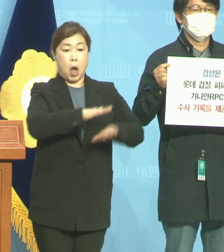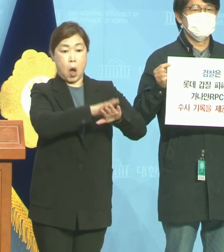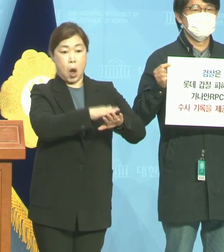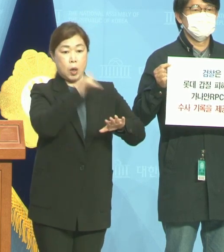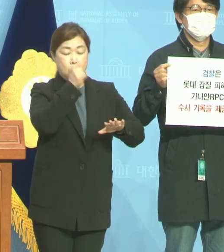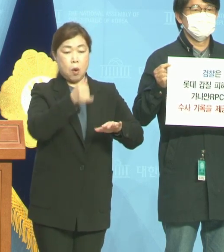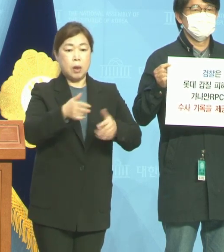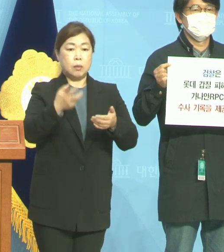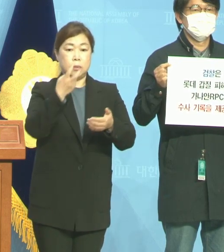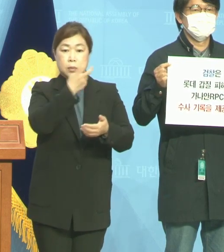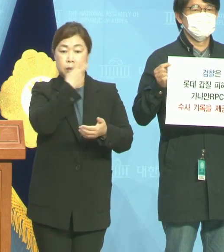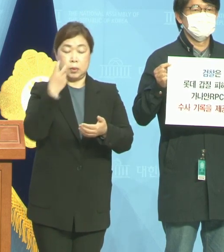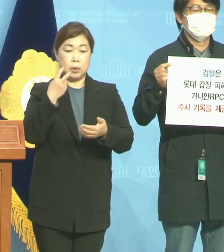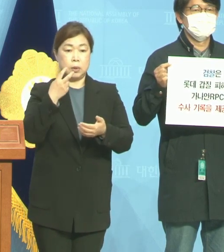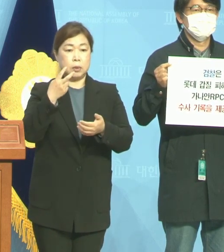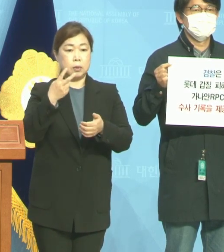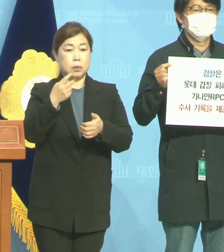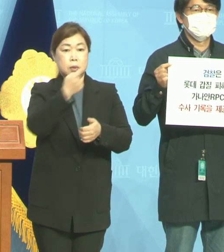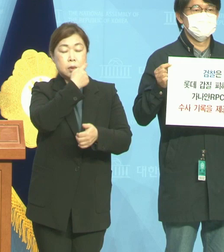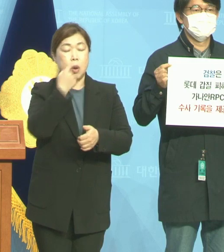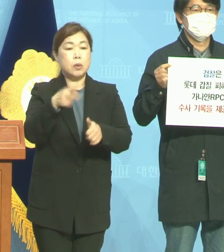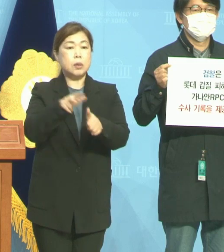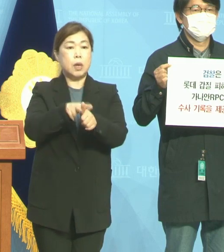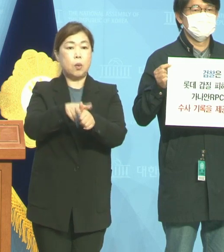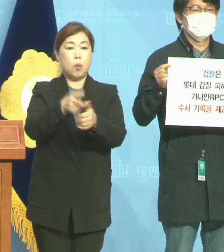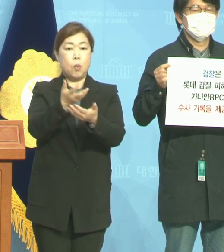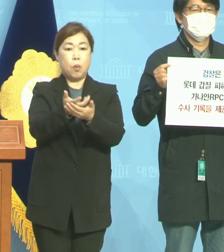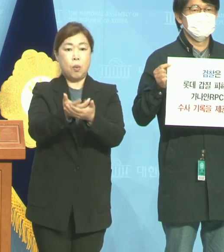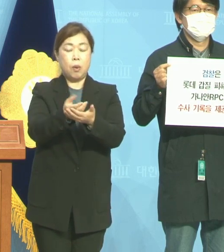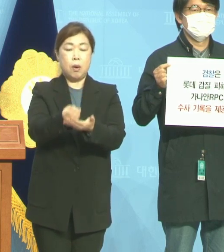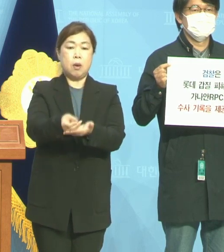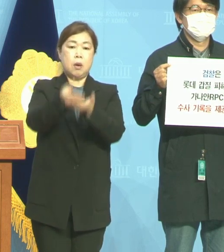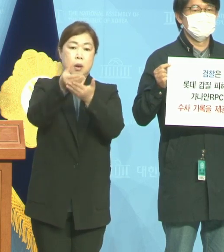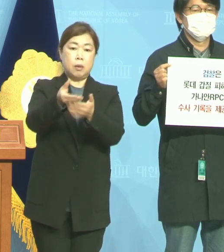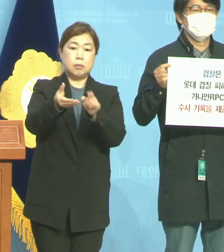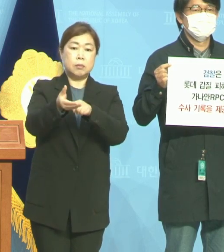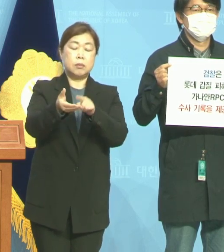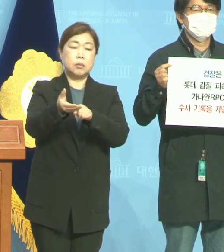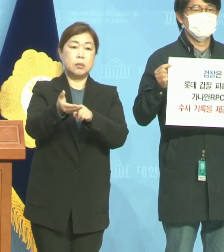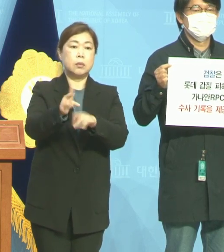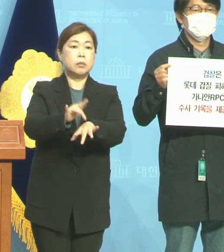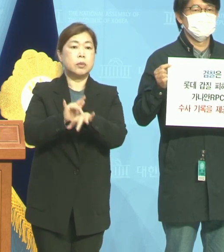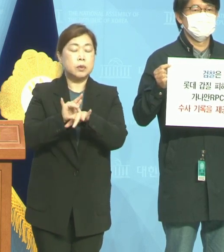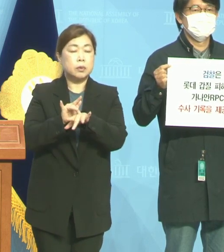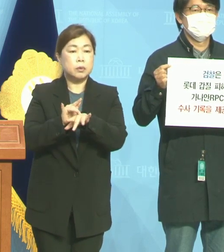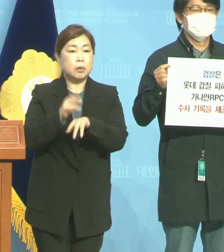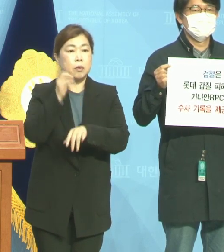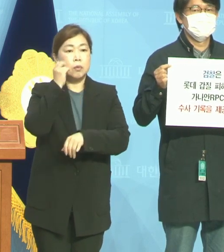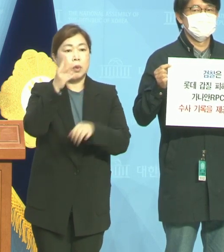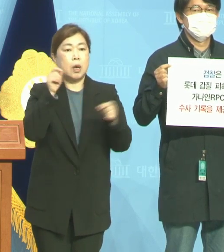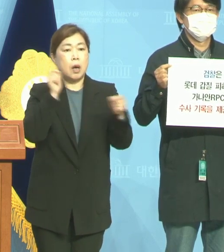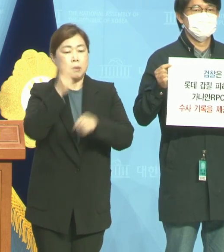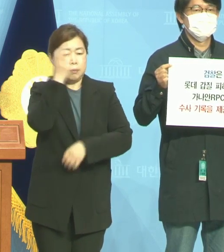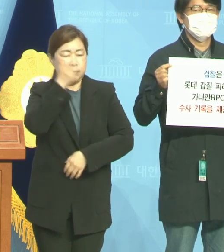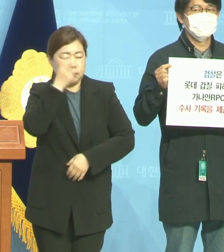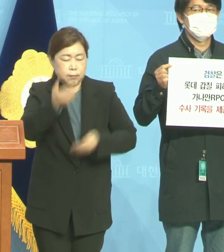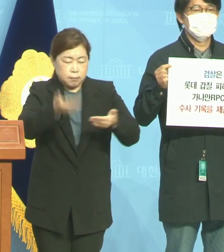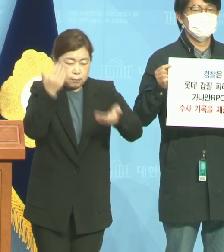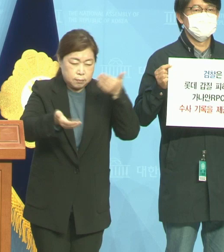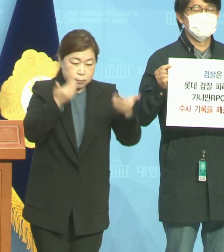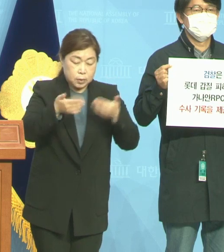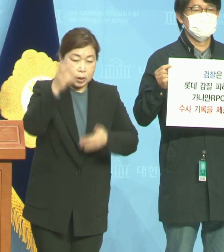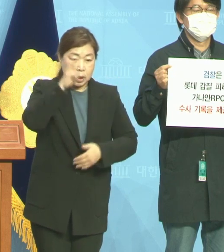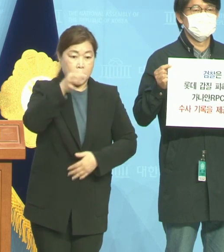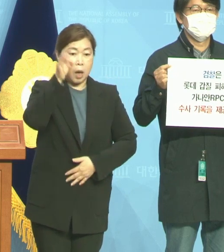그렇다고 자료를 폐기한 기록이 있는 것도 아닙니다 이 두 달 가까이 자료가 나타나지 않고 있는 것입니다